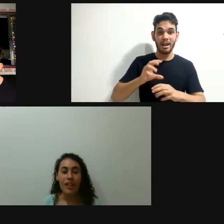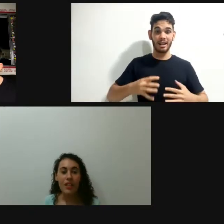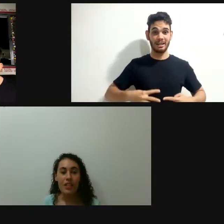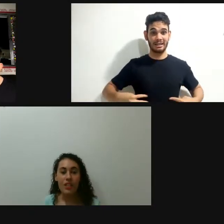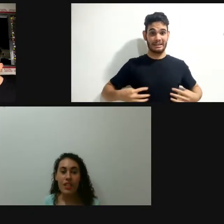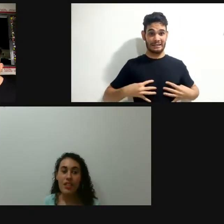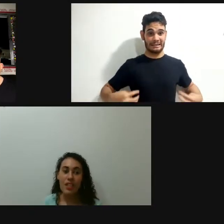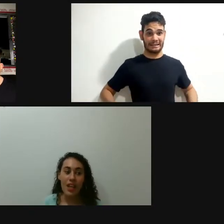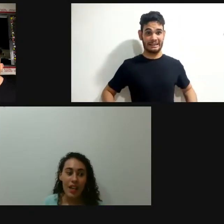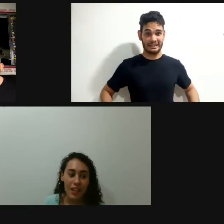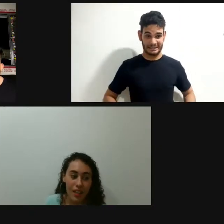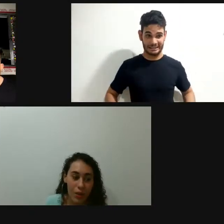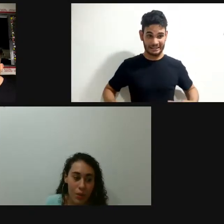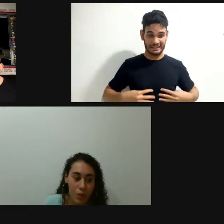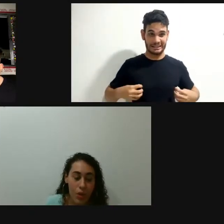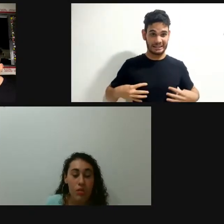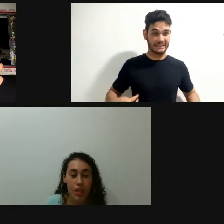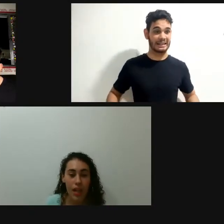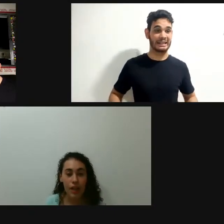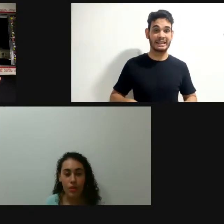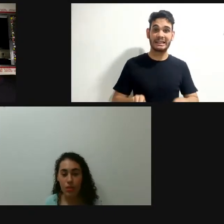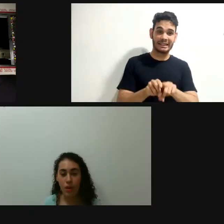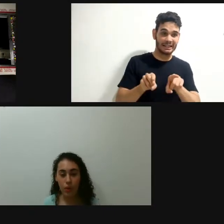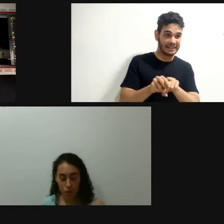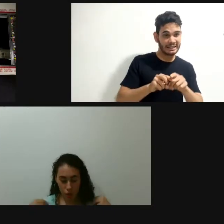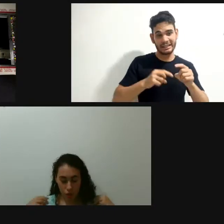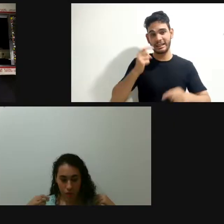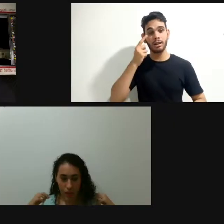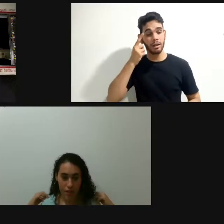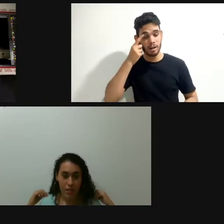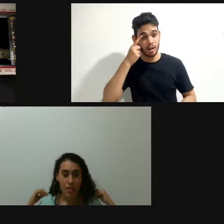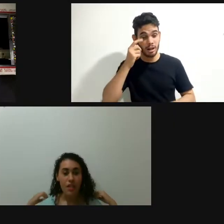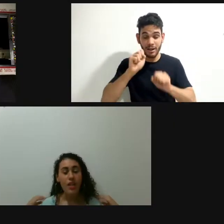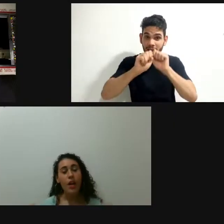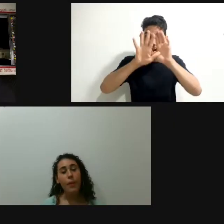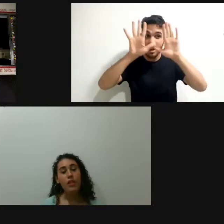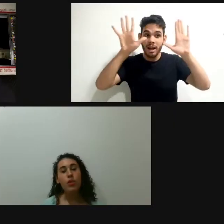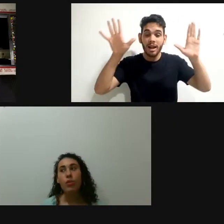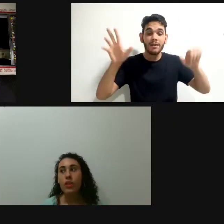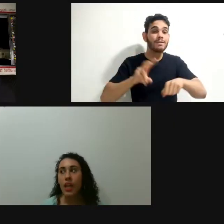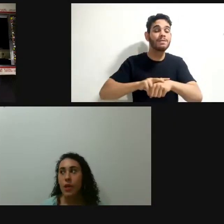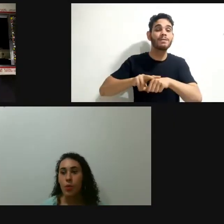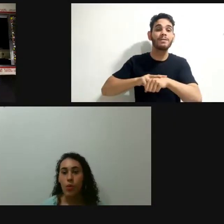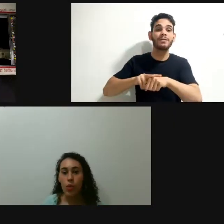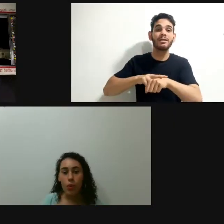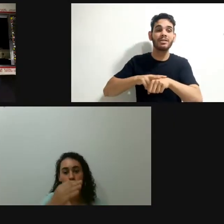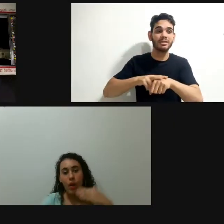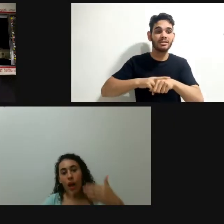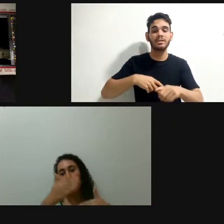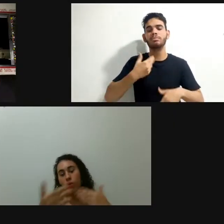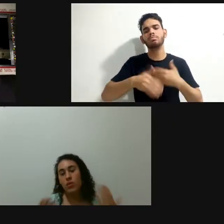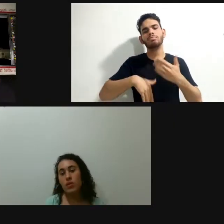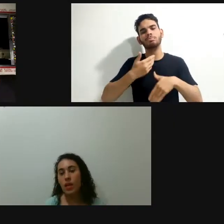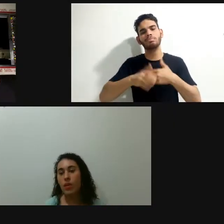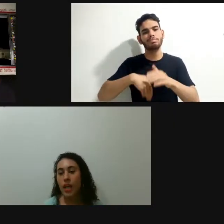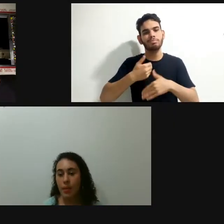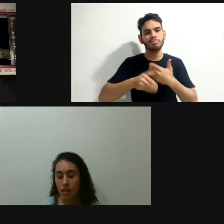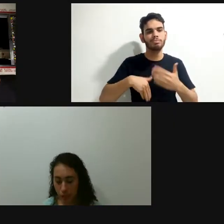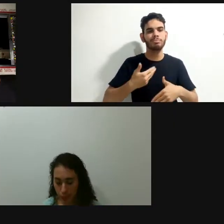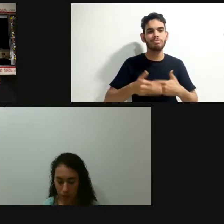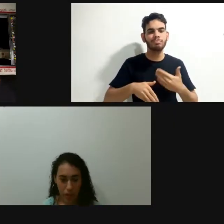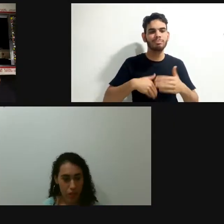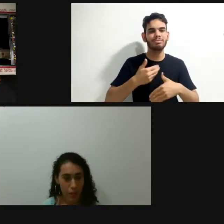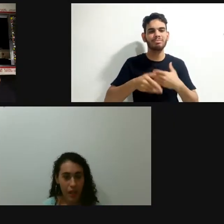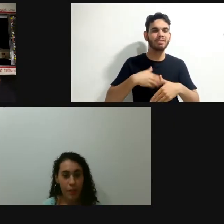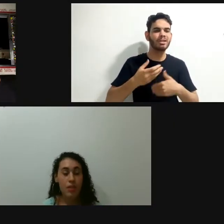ia ter listras e ela ia ter os olhos claros, os olhos verdes. Mas com o tempo, com a evolução da imagem